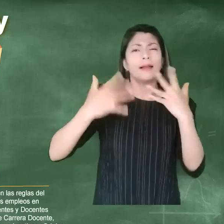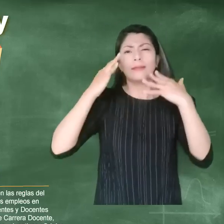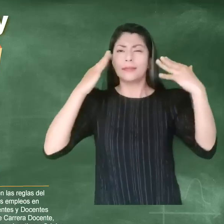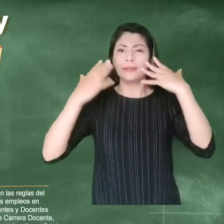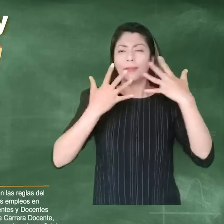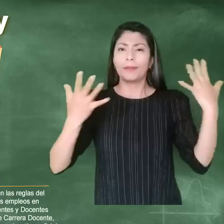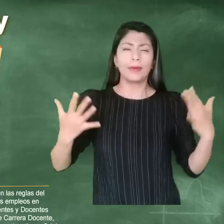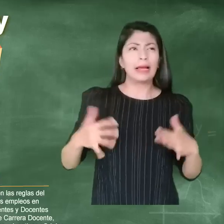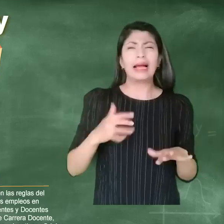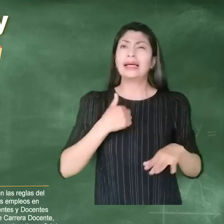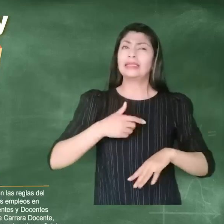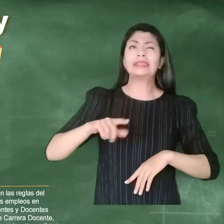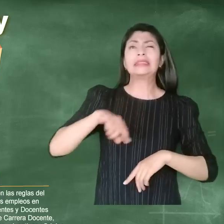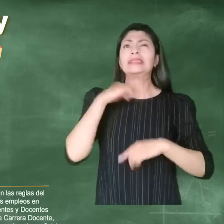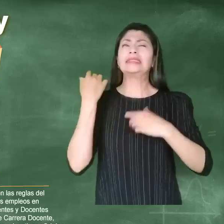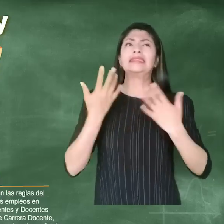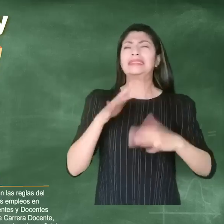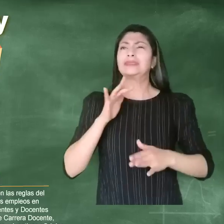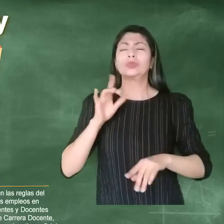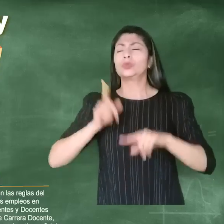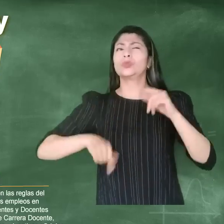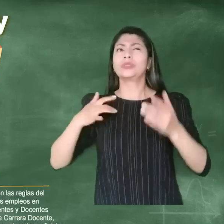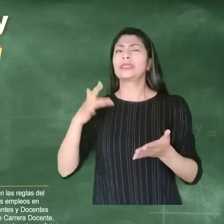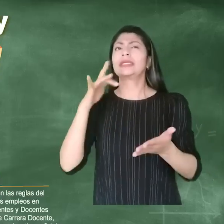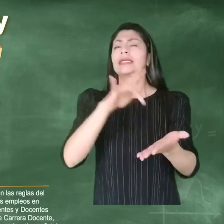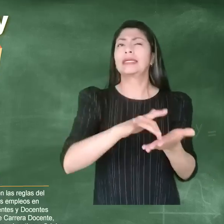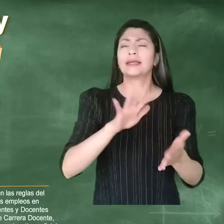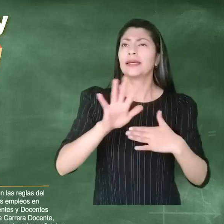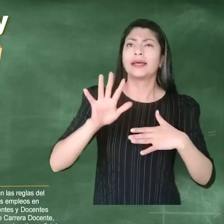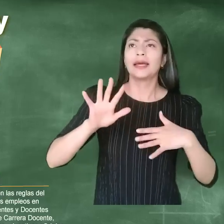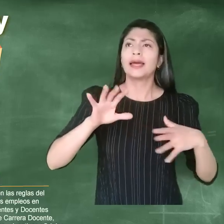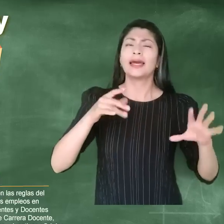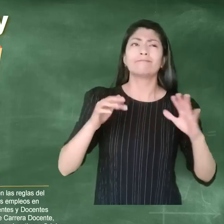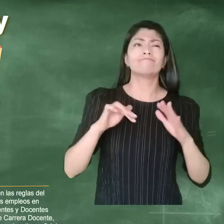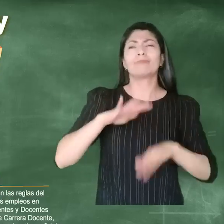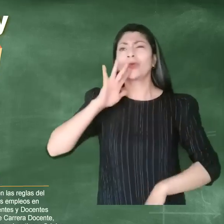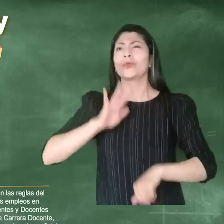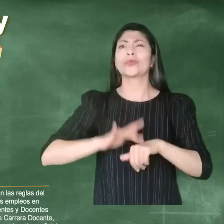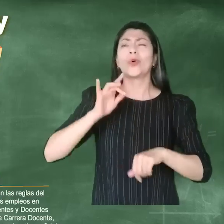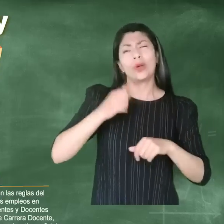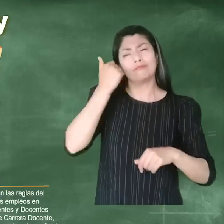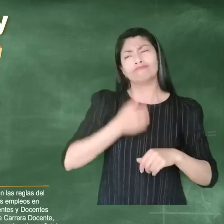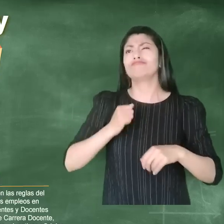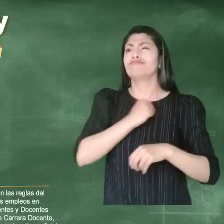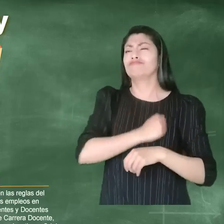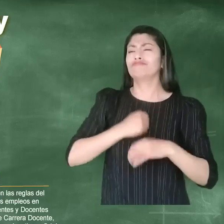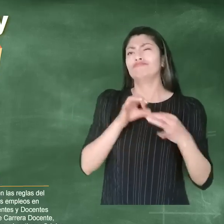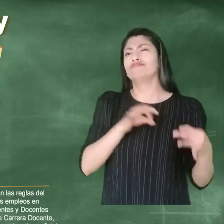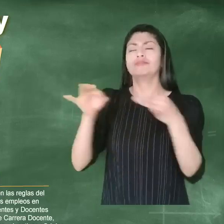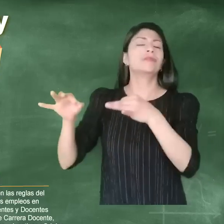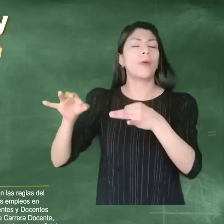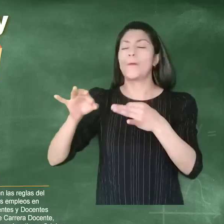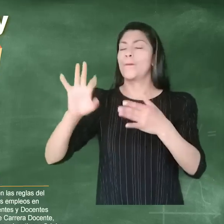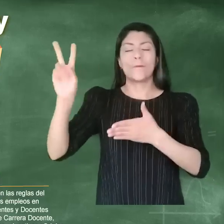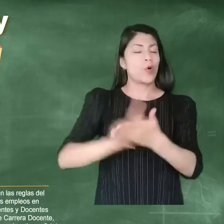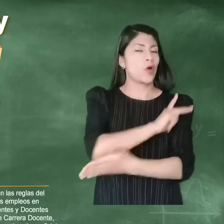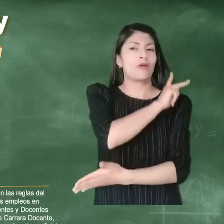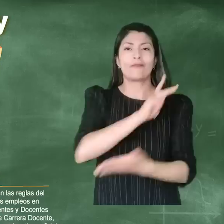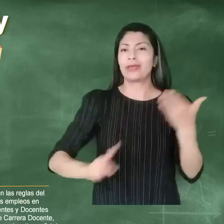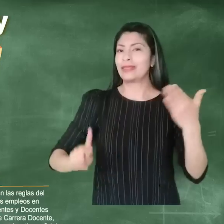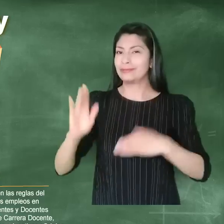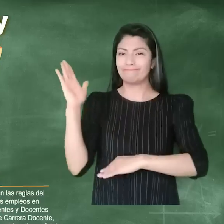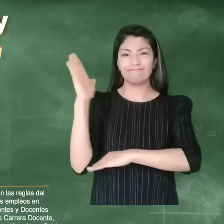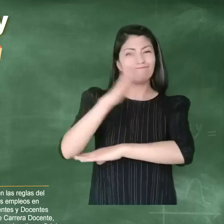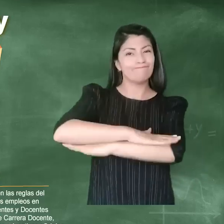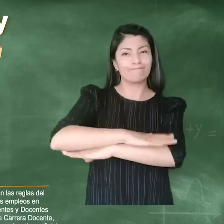casos fortuitos o de fuerza mayor que presenten los participantes, pues al tratarse de pruebas masivas que se aplican a todos